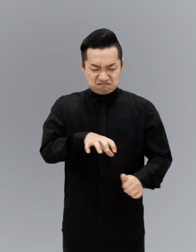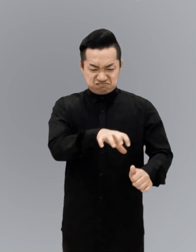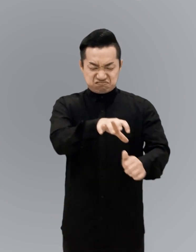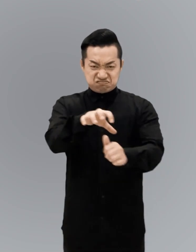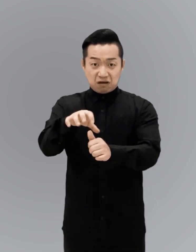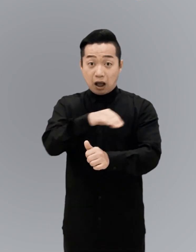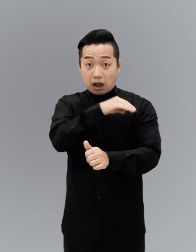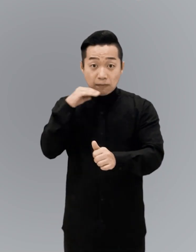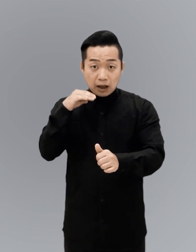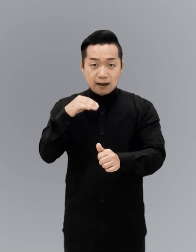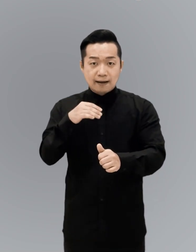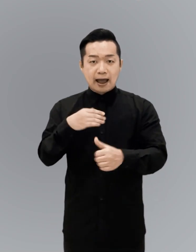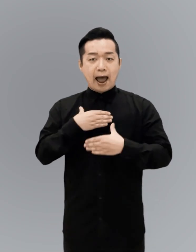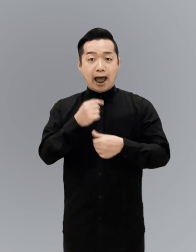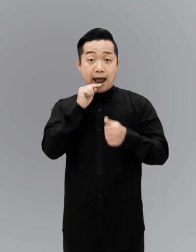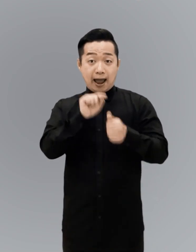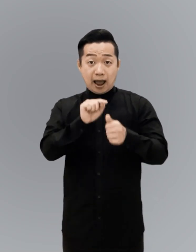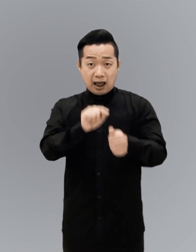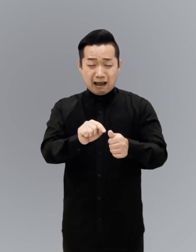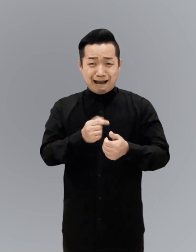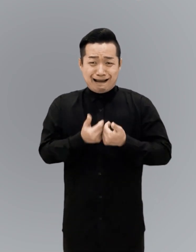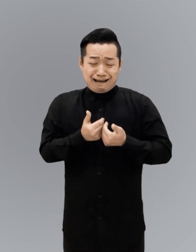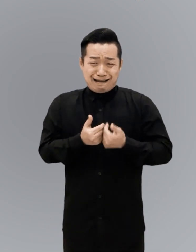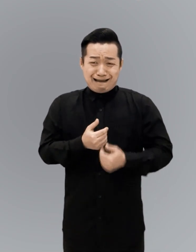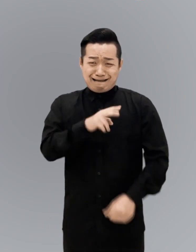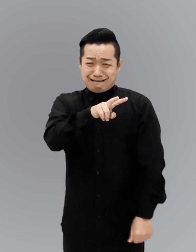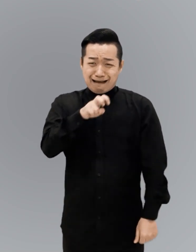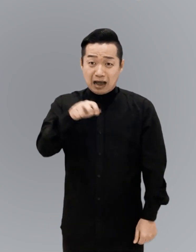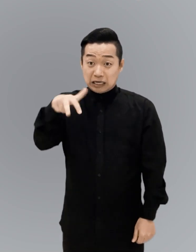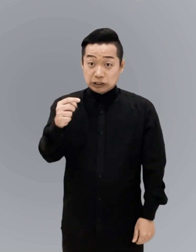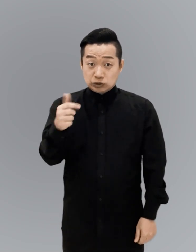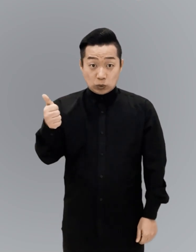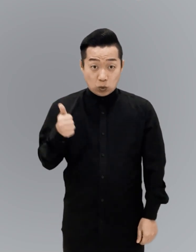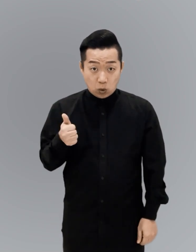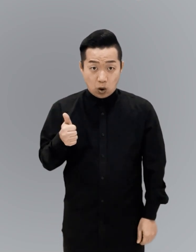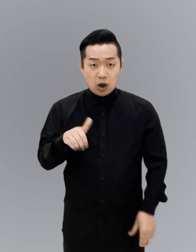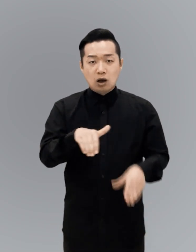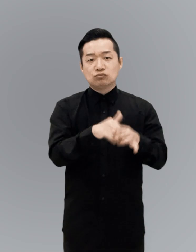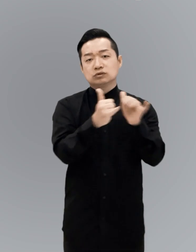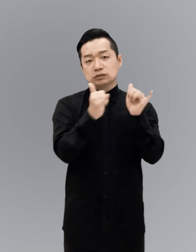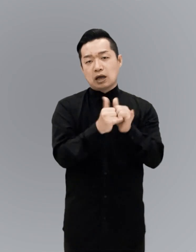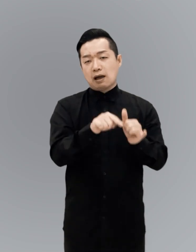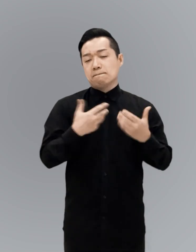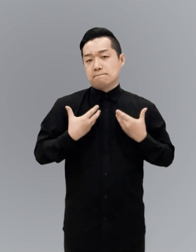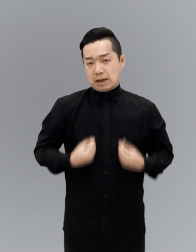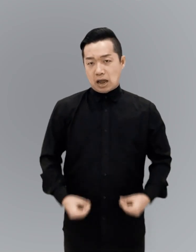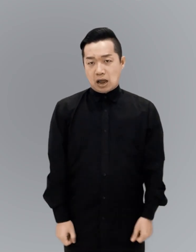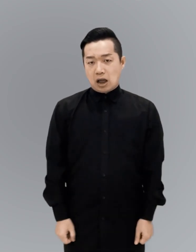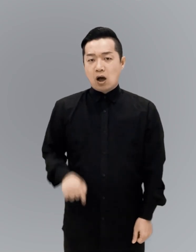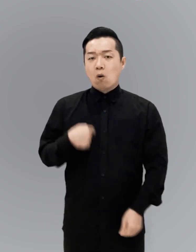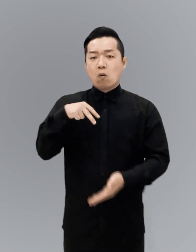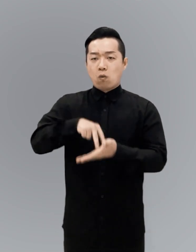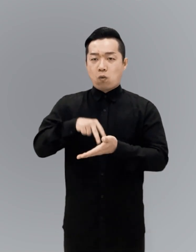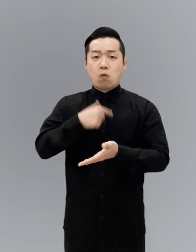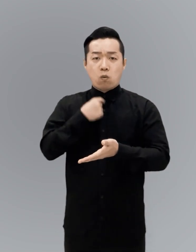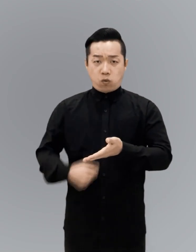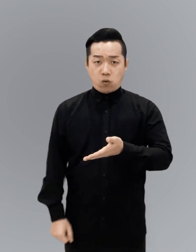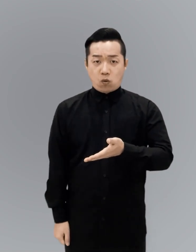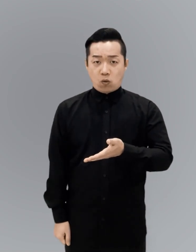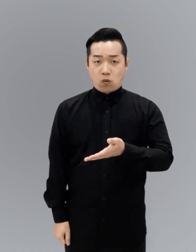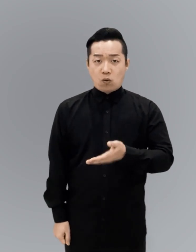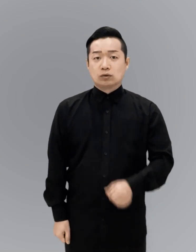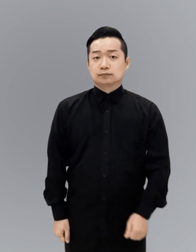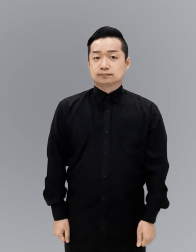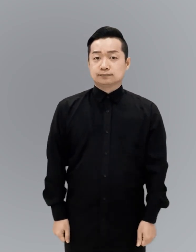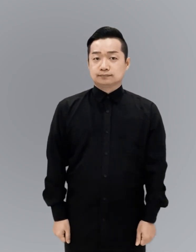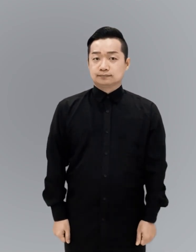통제된 질서와 강요된 안정에 강한 환멸을 느낀 존은 문명사회에 실망하게 되고 홀로 서려고 하는데,